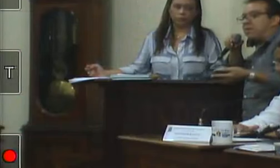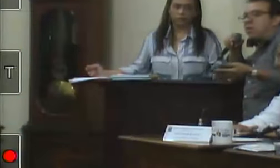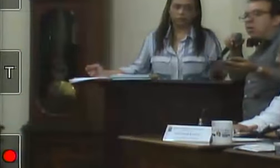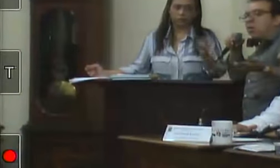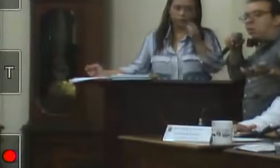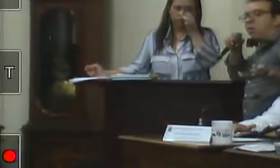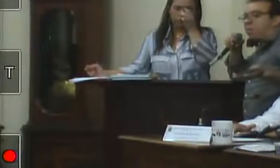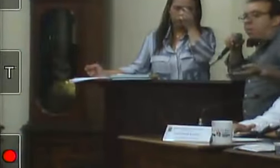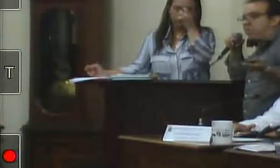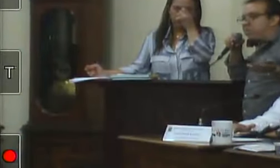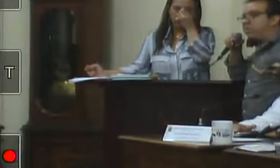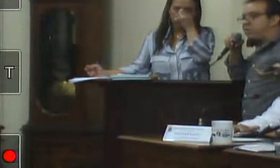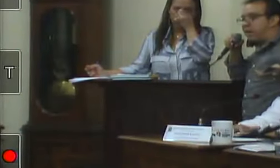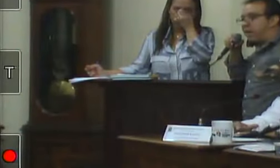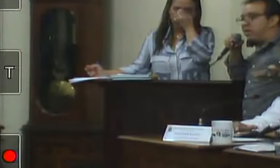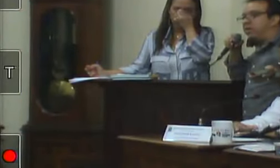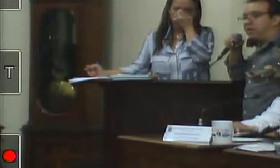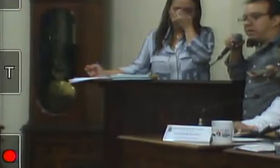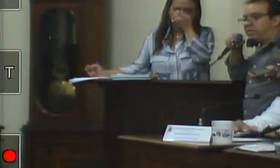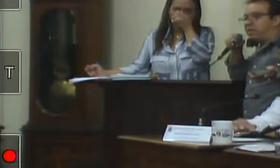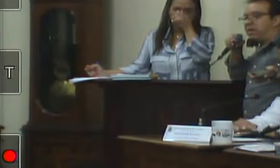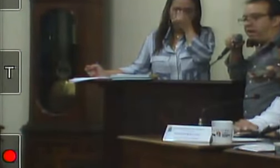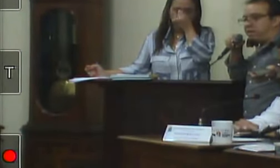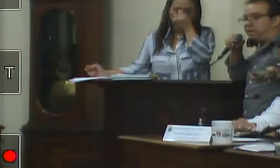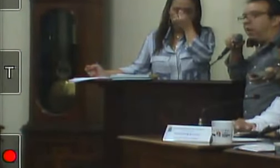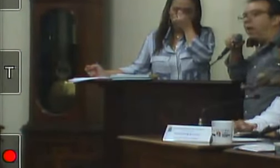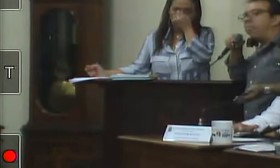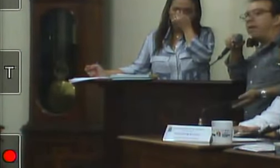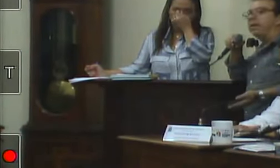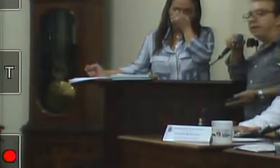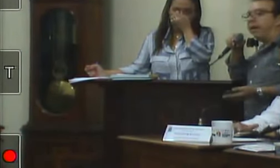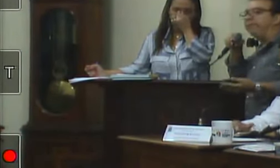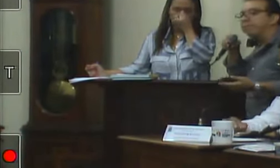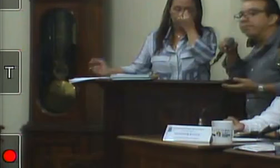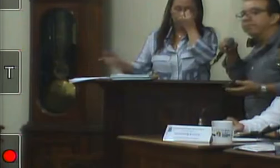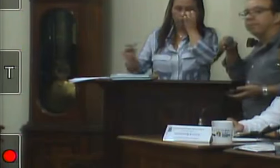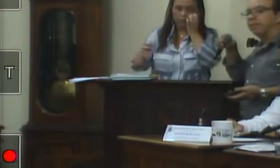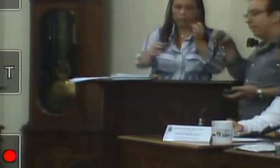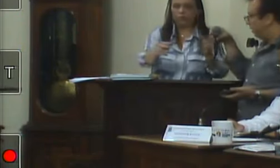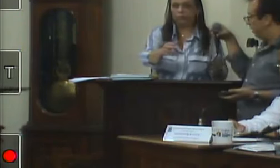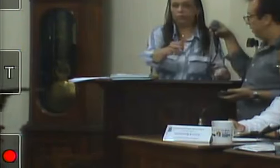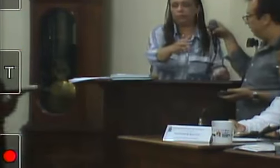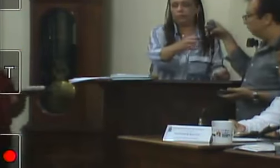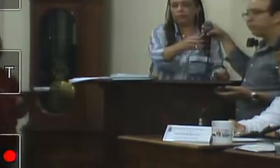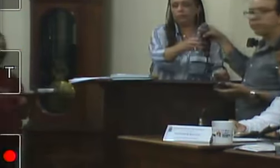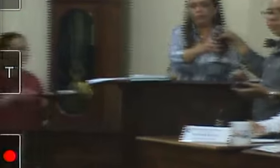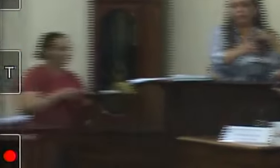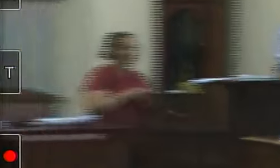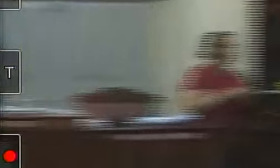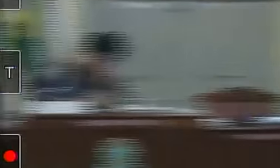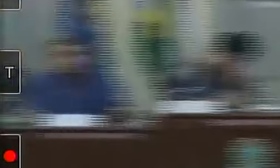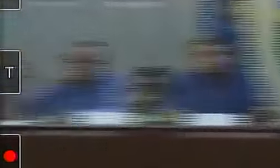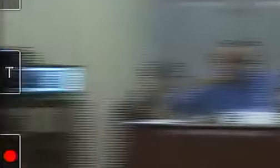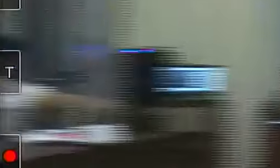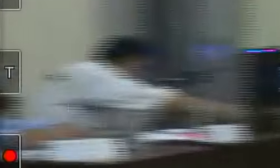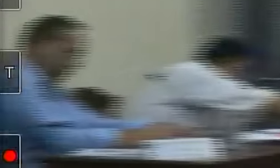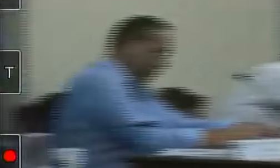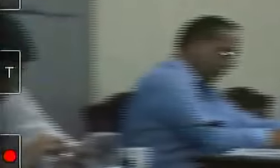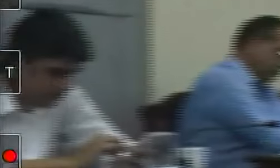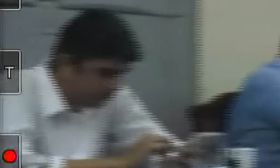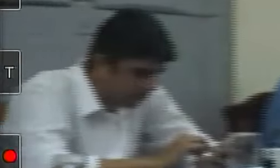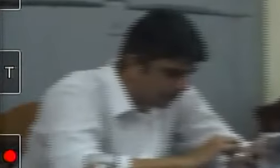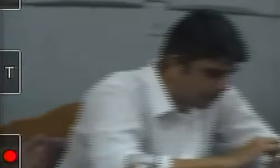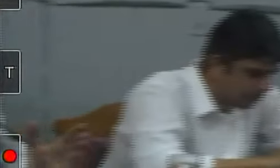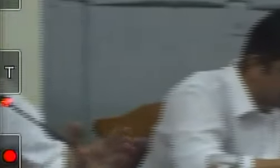Valença como uma possível sede desse SVO, tá? Mas tem alguma